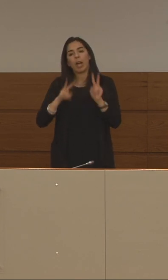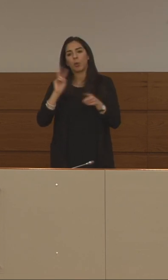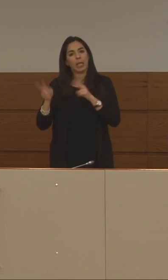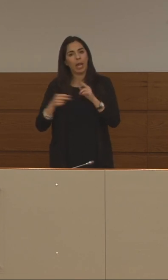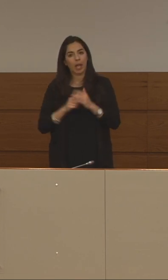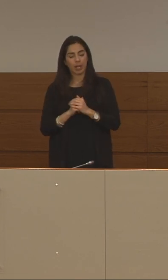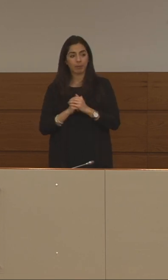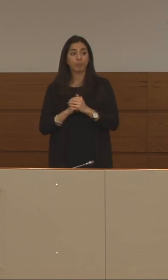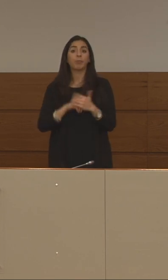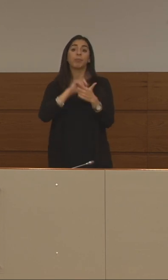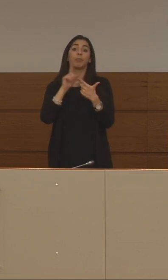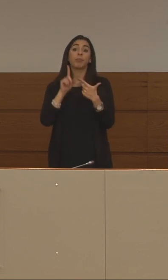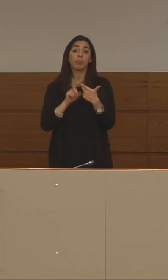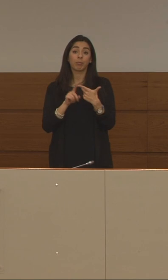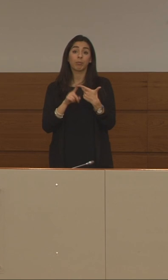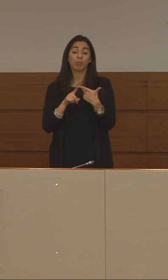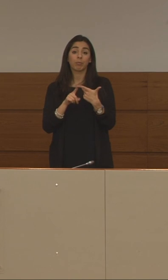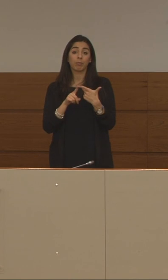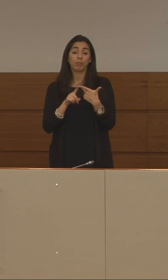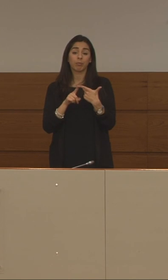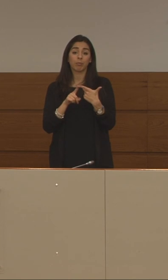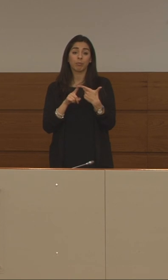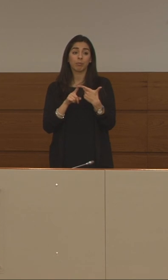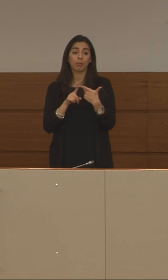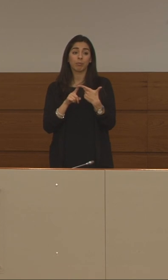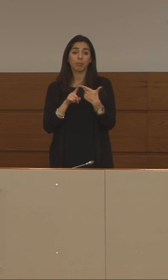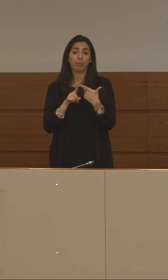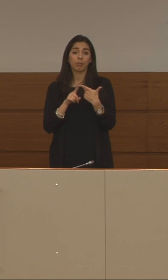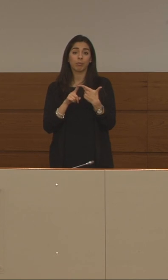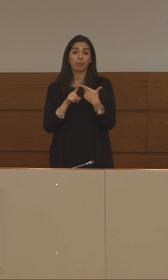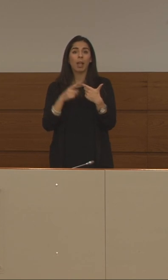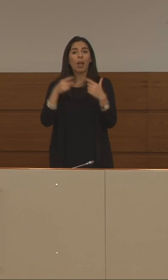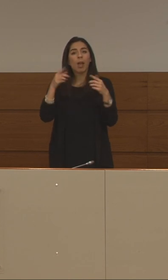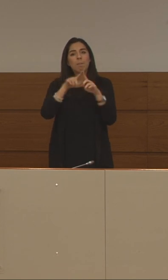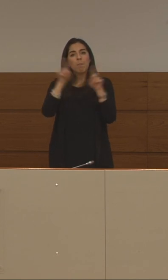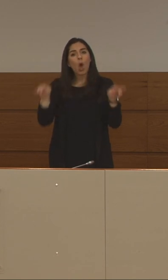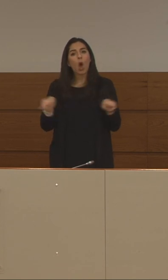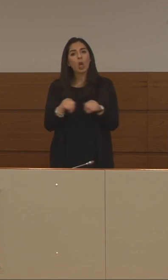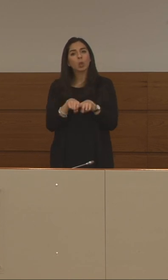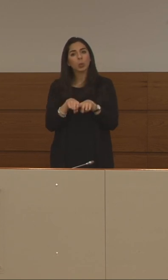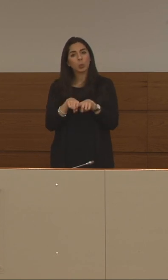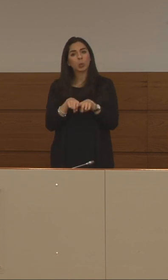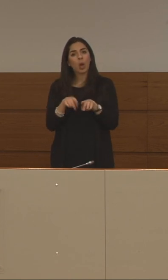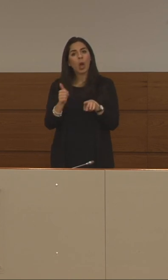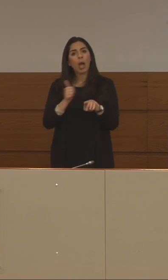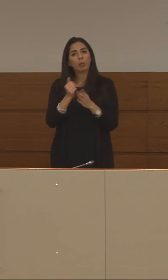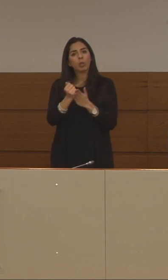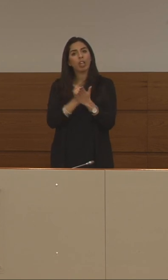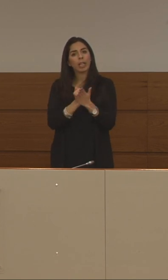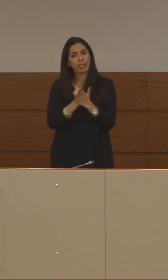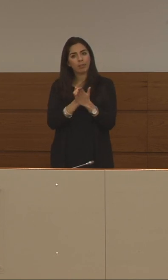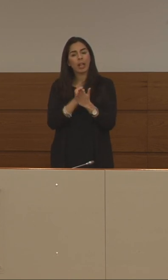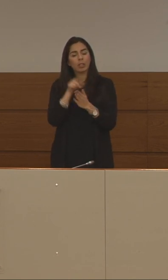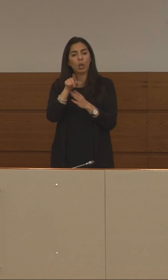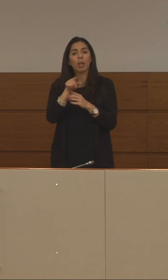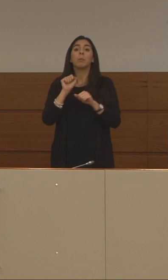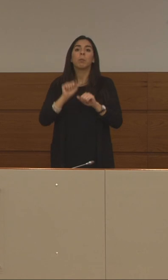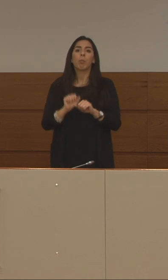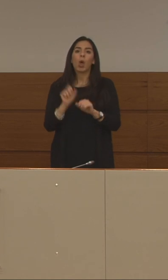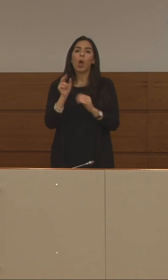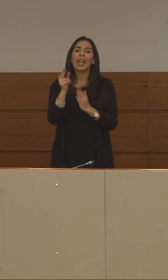per quanto riguarda la modulistica si può fare una dichiarazione